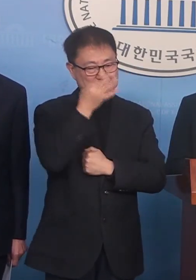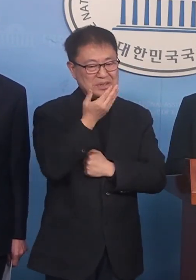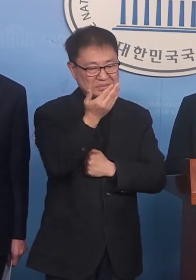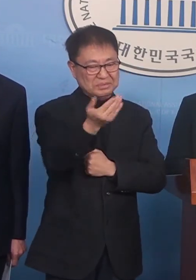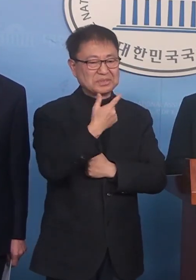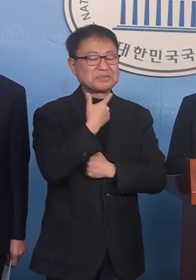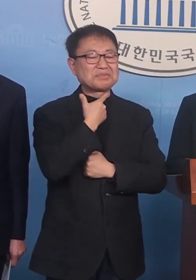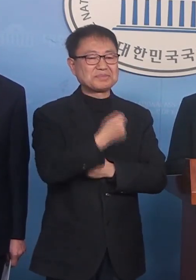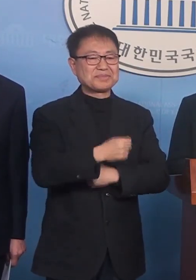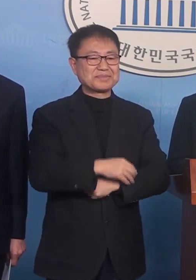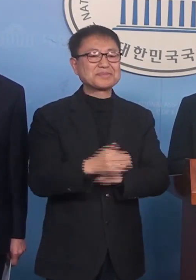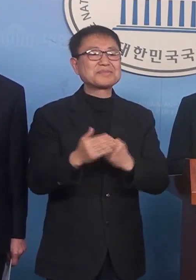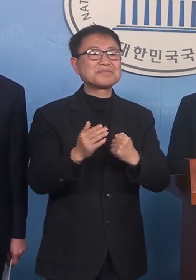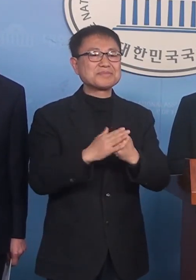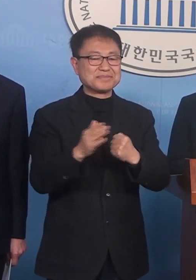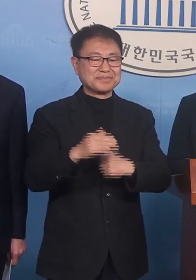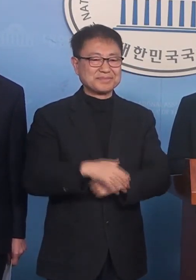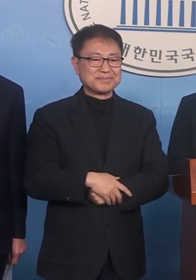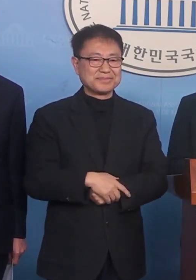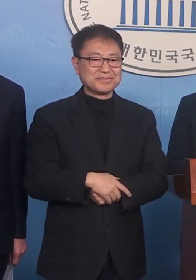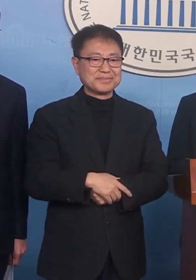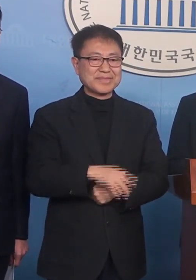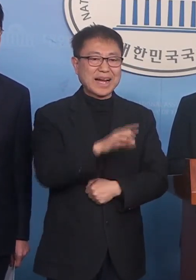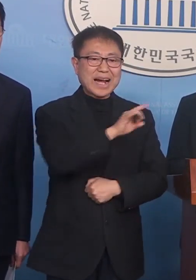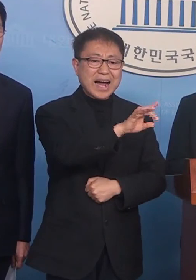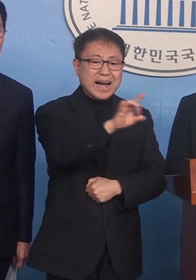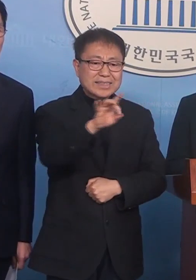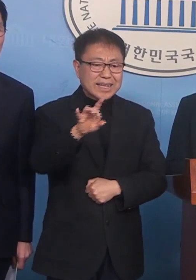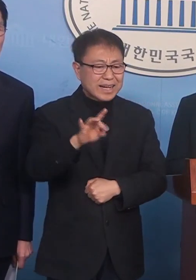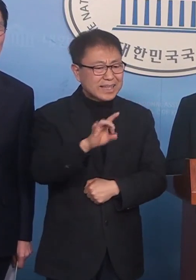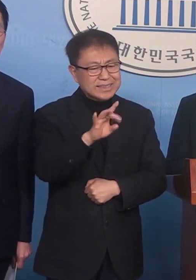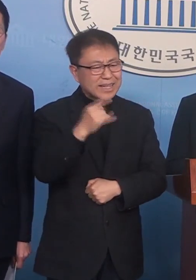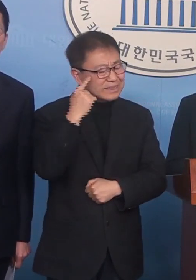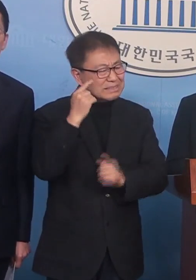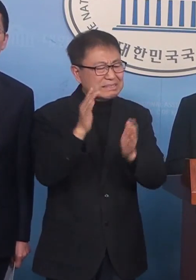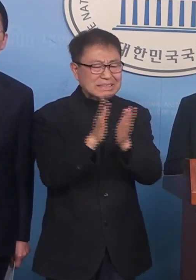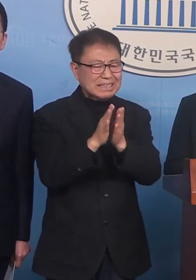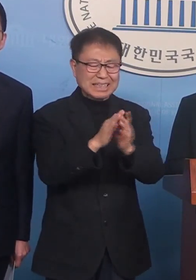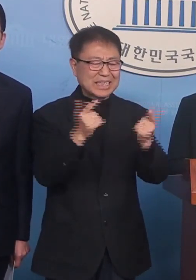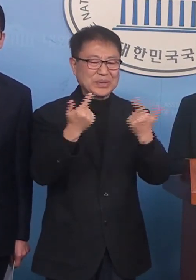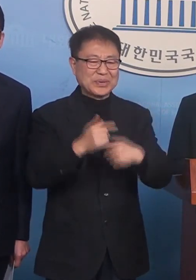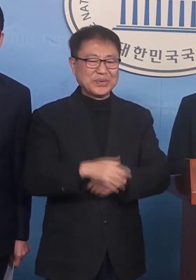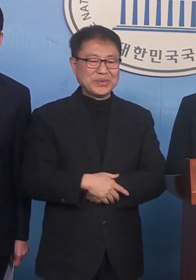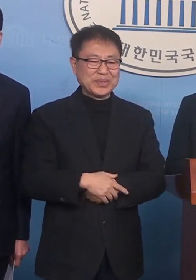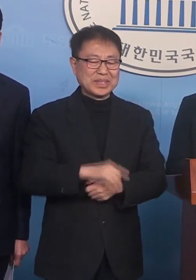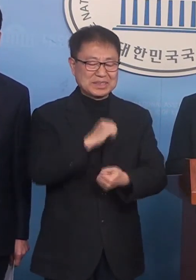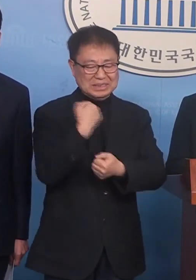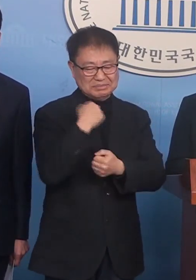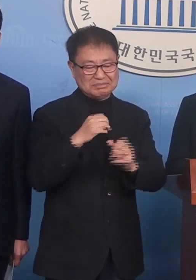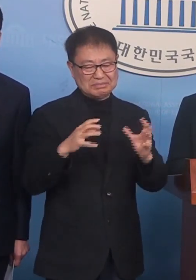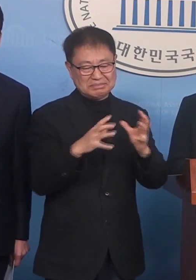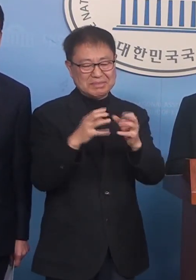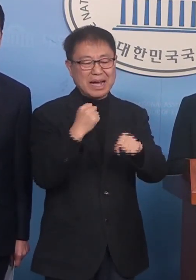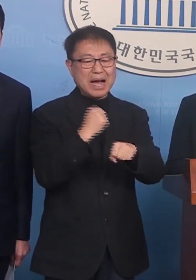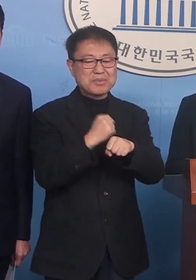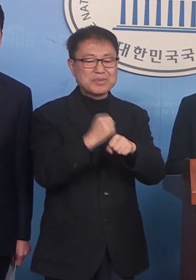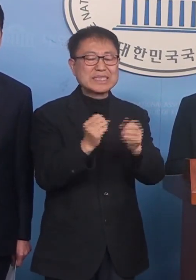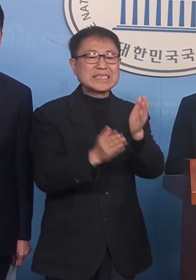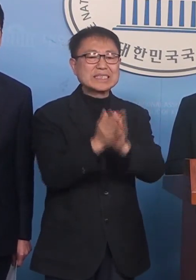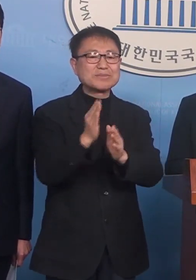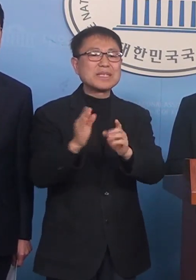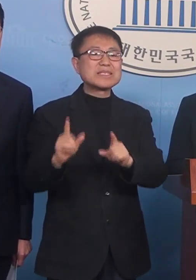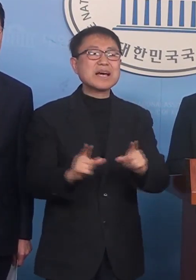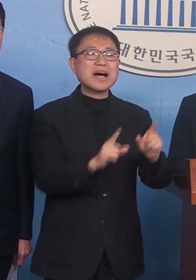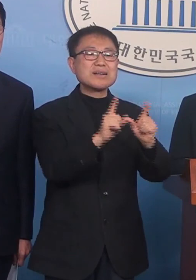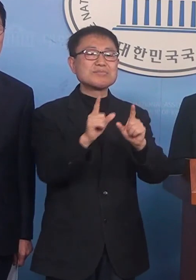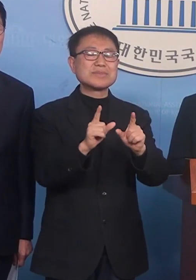보여드리기 위해서입니다. 그리고 각자 도생인 정치판이 아니라 협업을 통해서 시민의 삶을